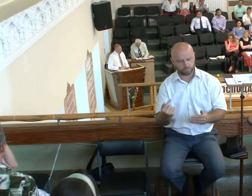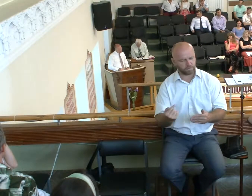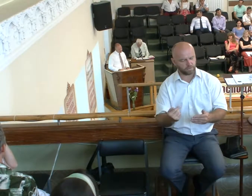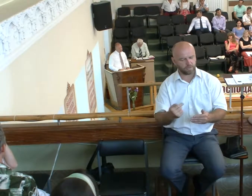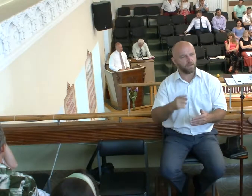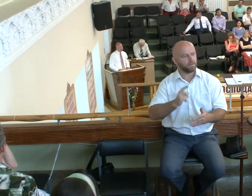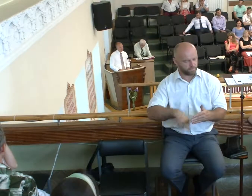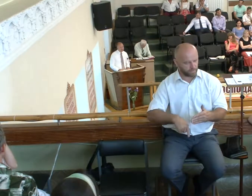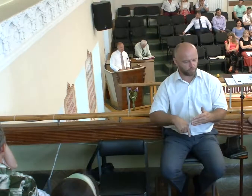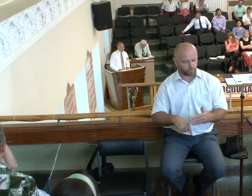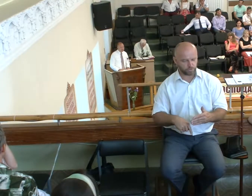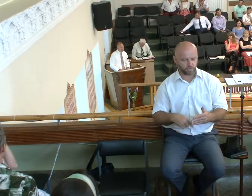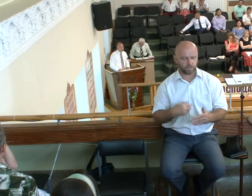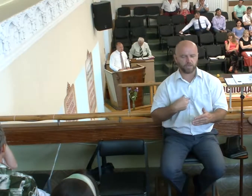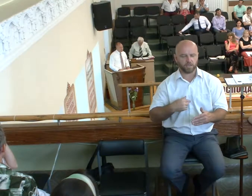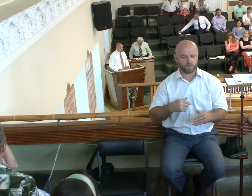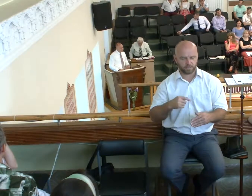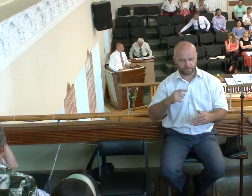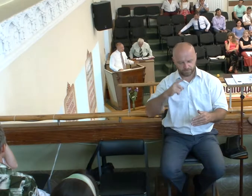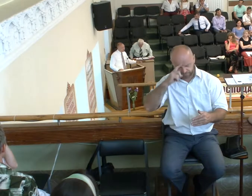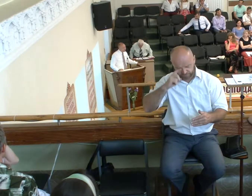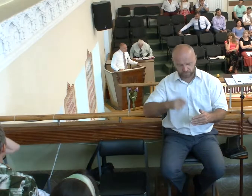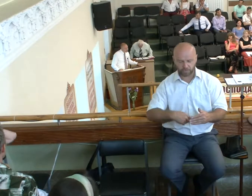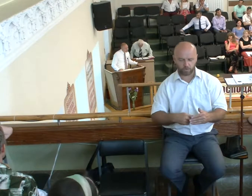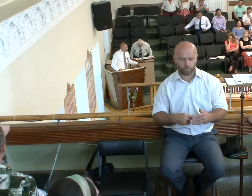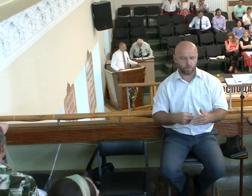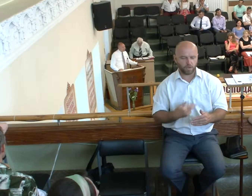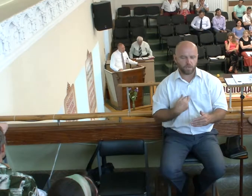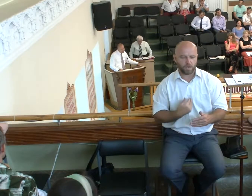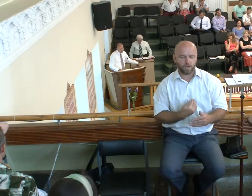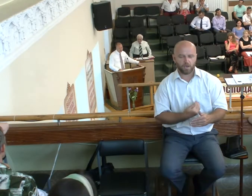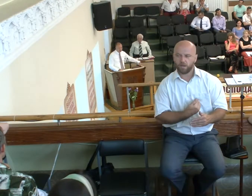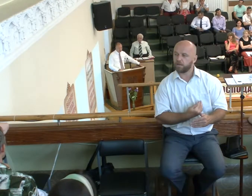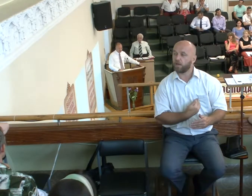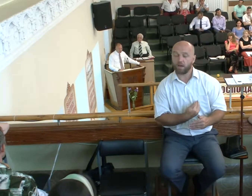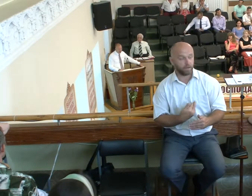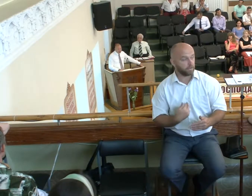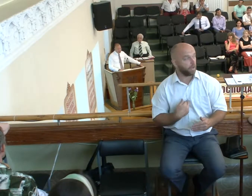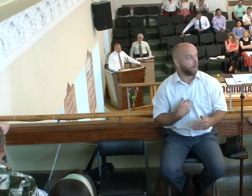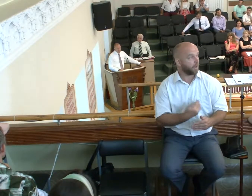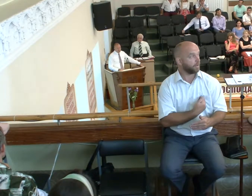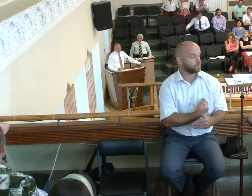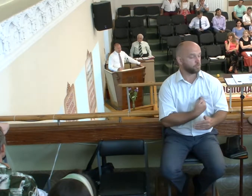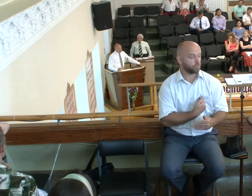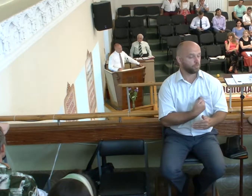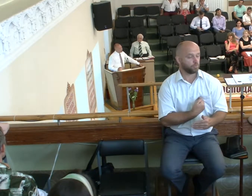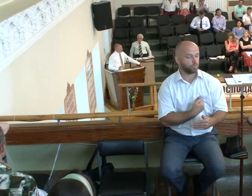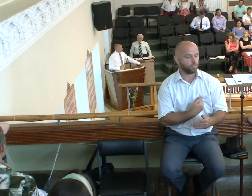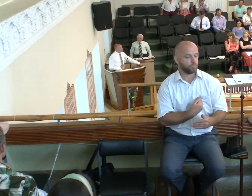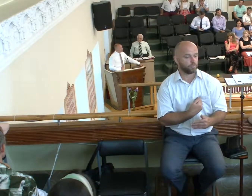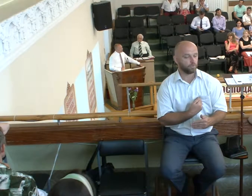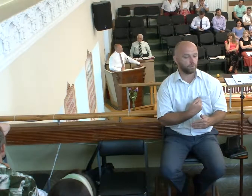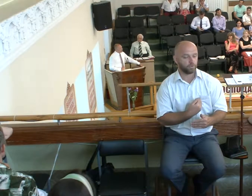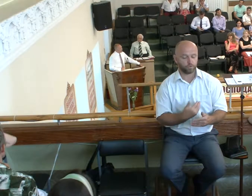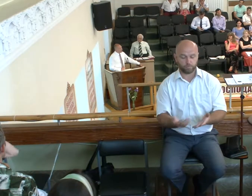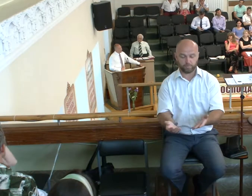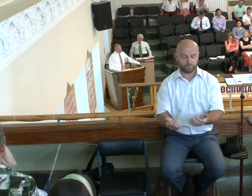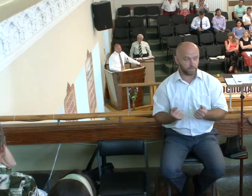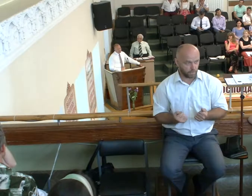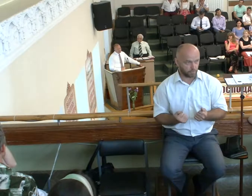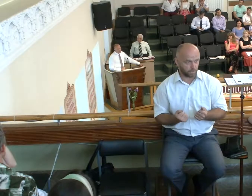которые спаслись через вашу церковь, у меня нет другого выбора, выхода, я хочу жить. Я хочу, чтобы вы взяли